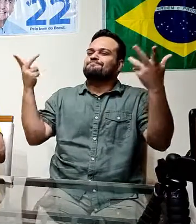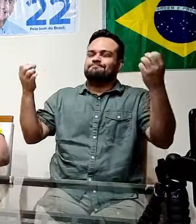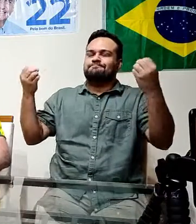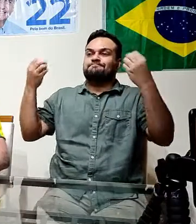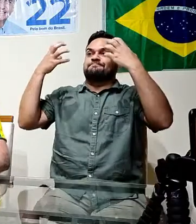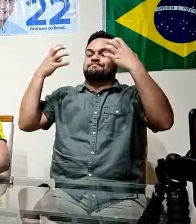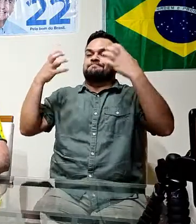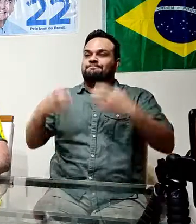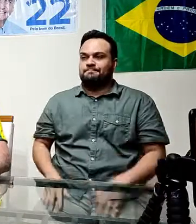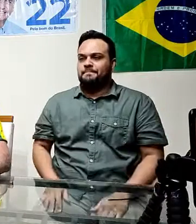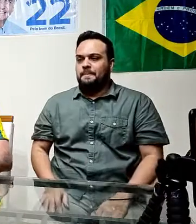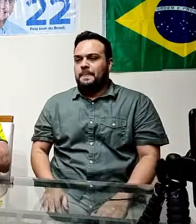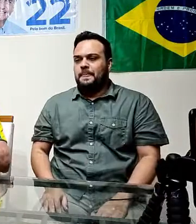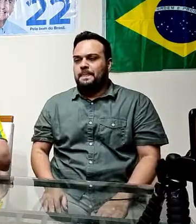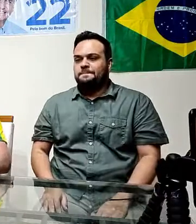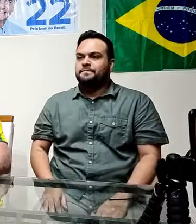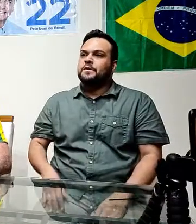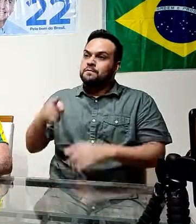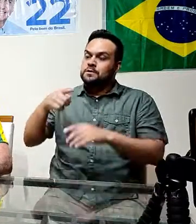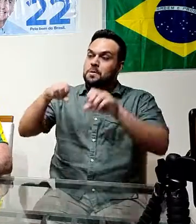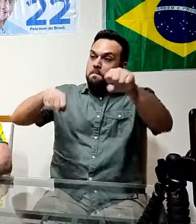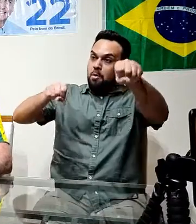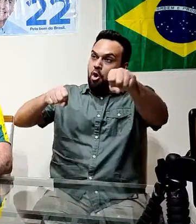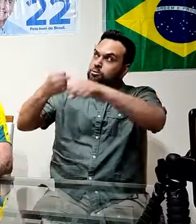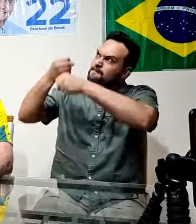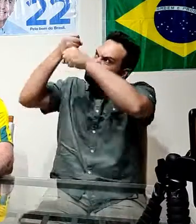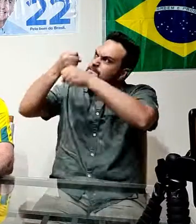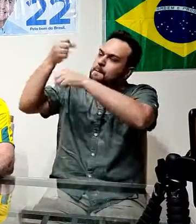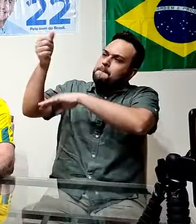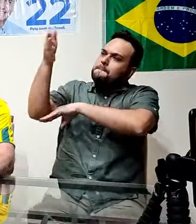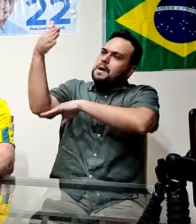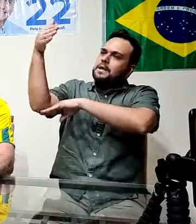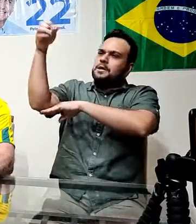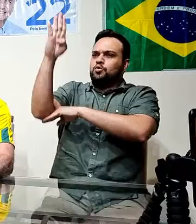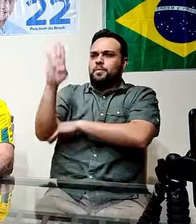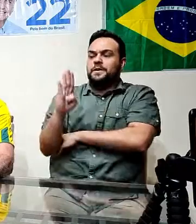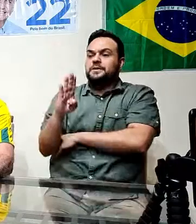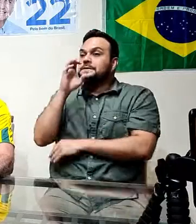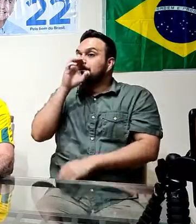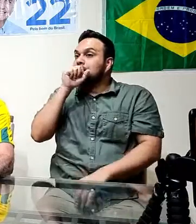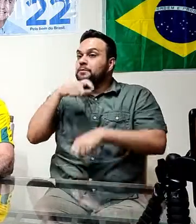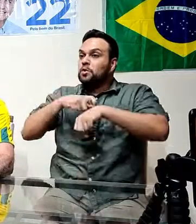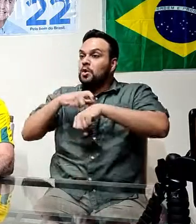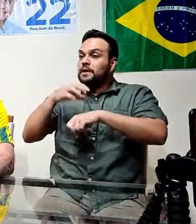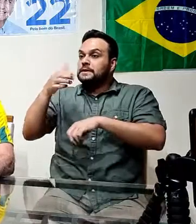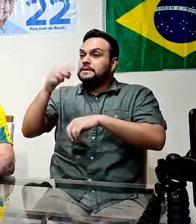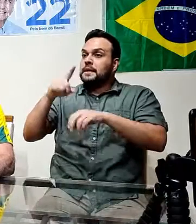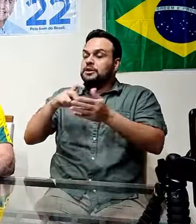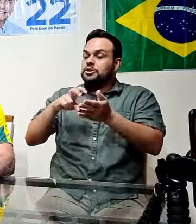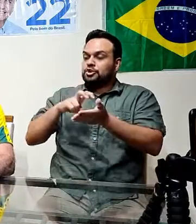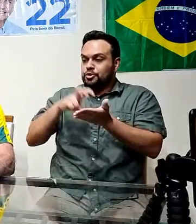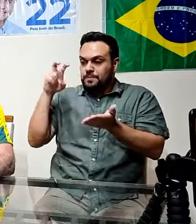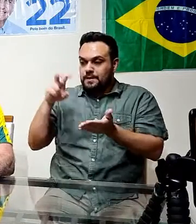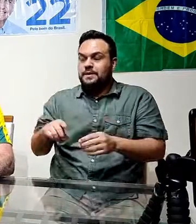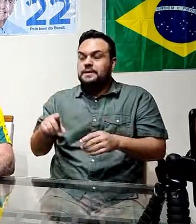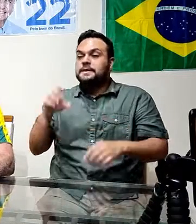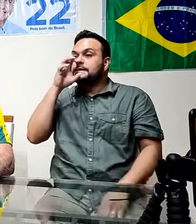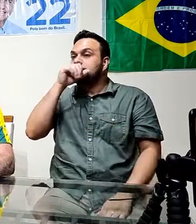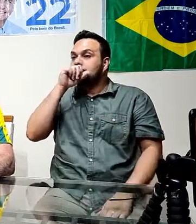ali, uma bandeira do Brasil. Né? Então, sábado, 10 da manhã. E sábado